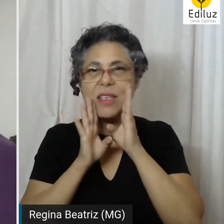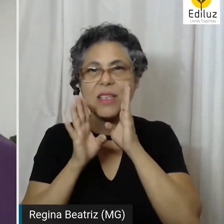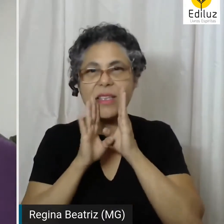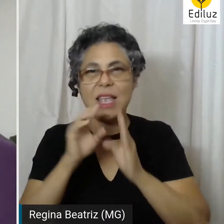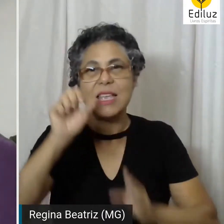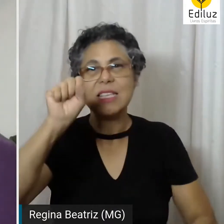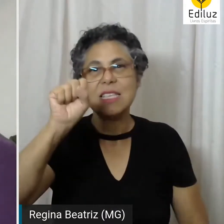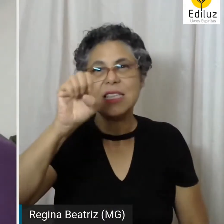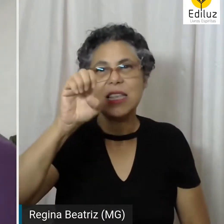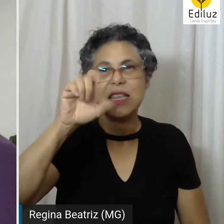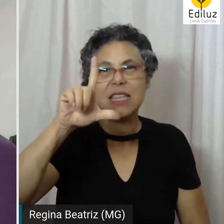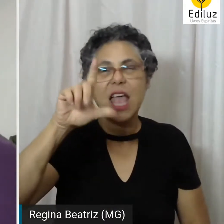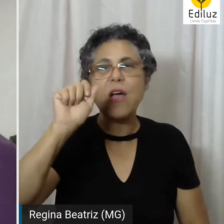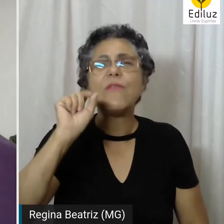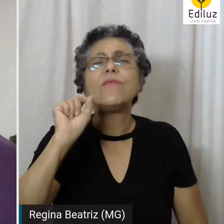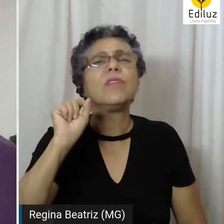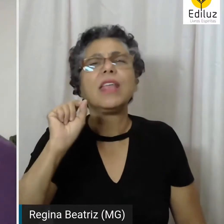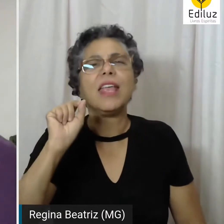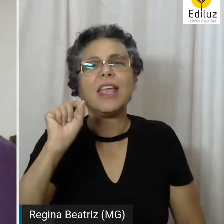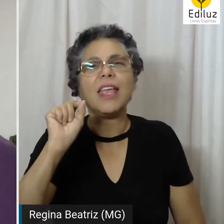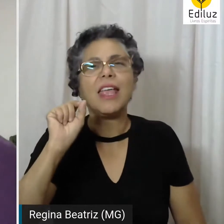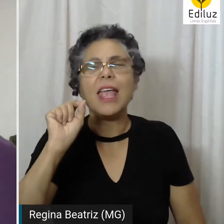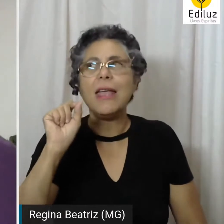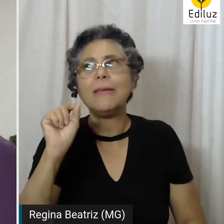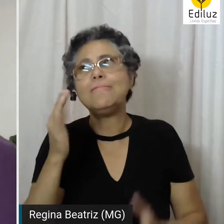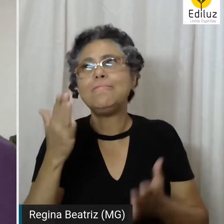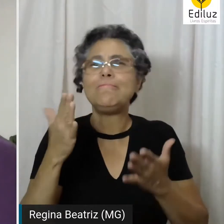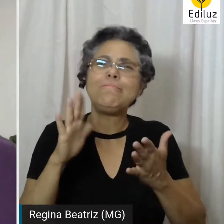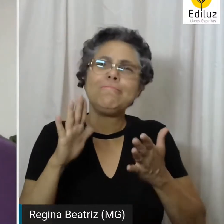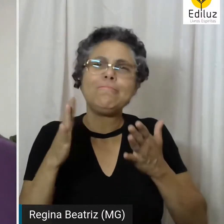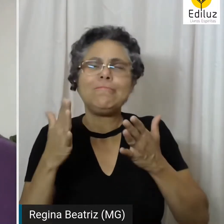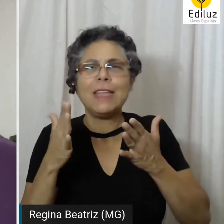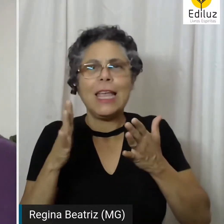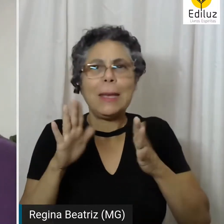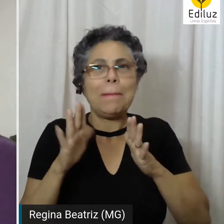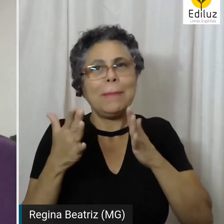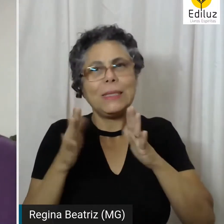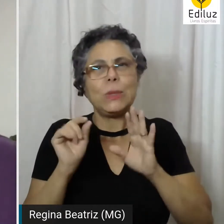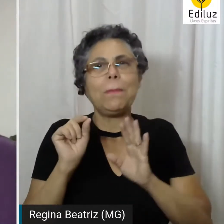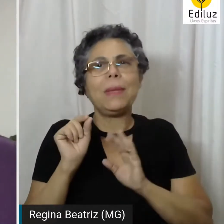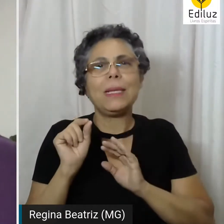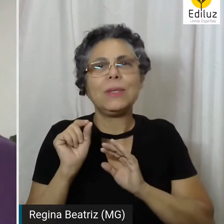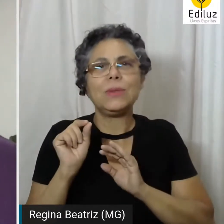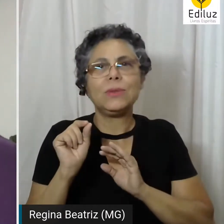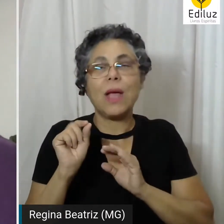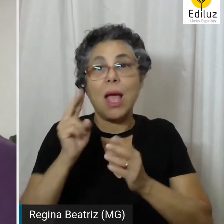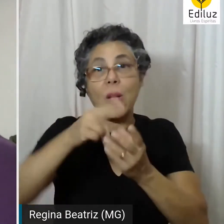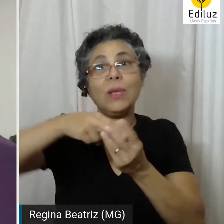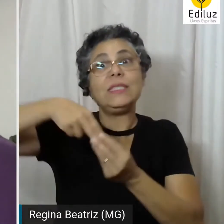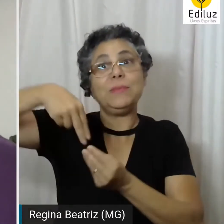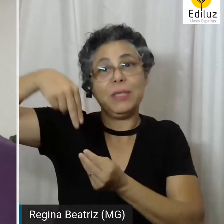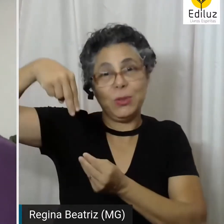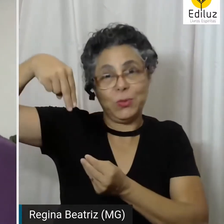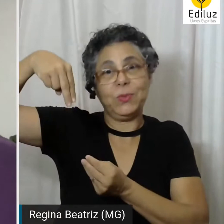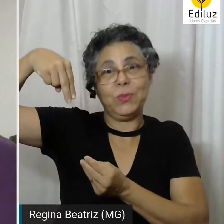Self, poderíamos fazer uma associação, vou me permitir isso, do espírito.